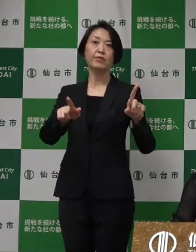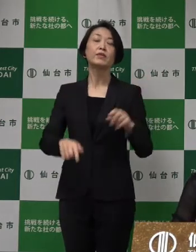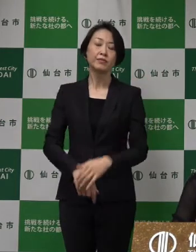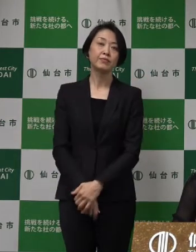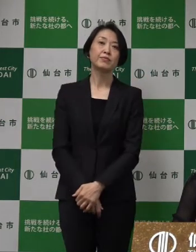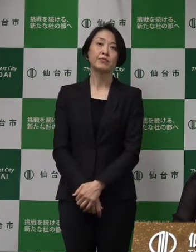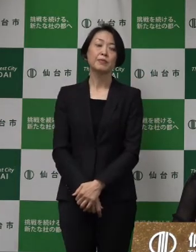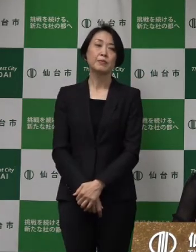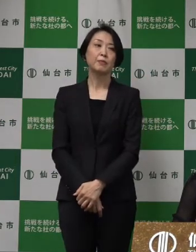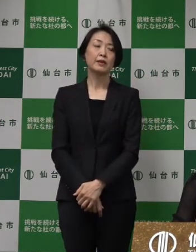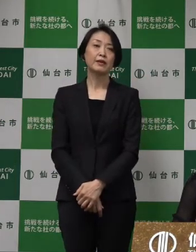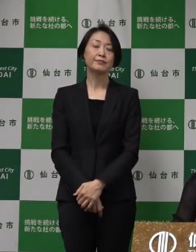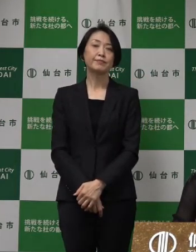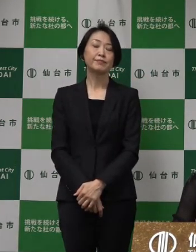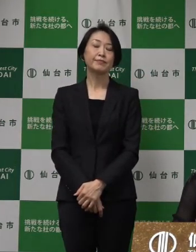絶対